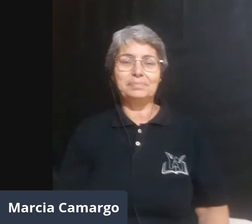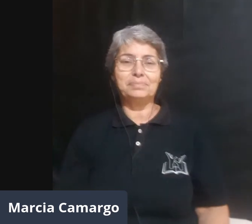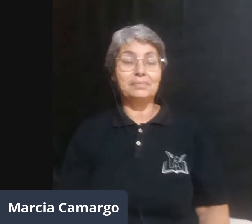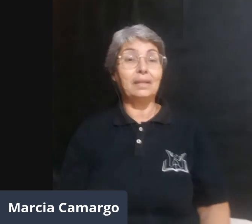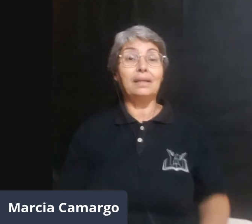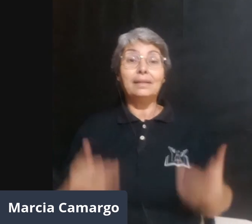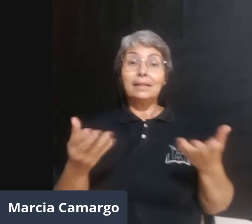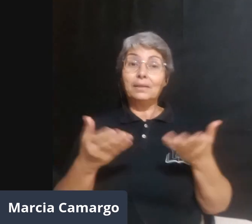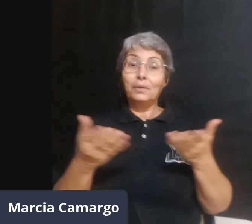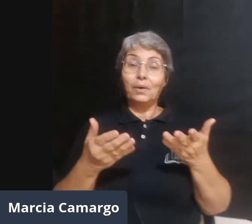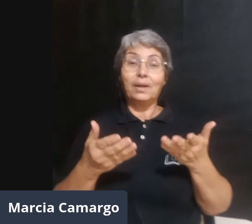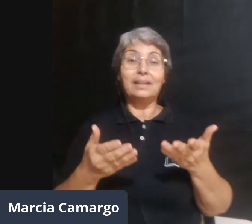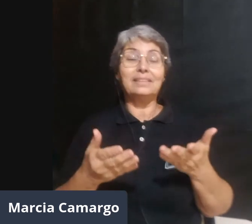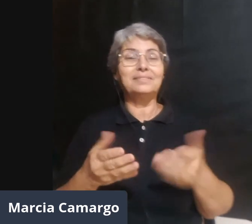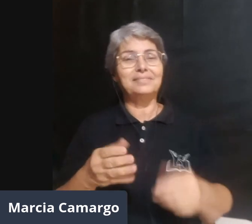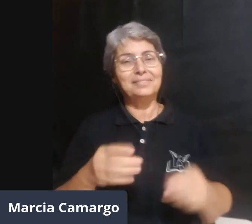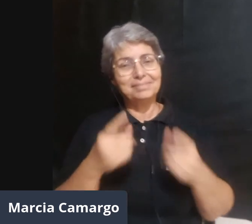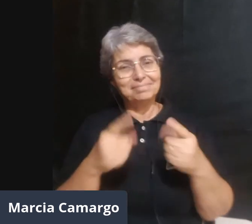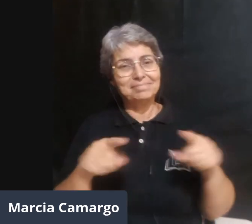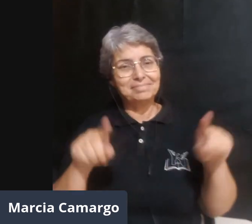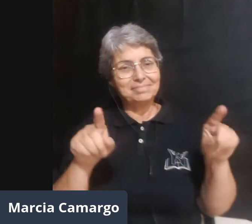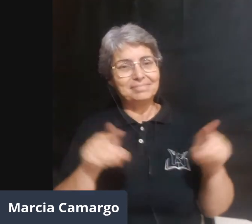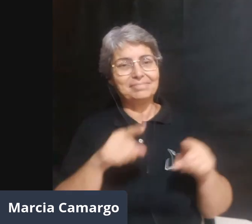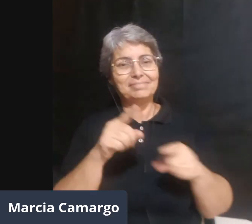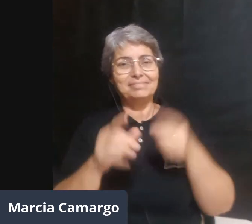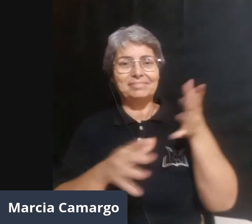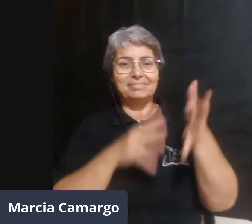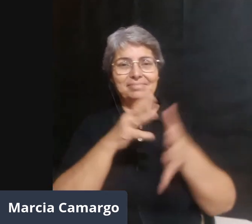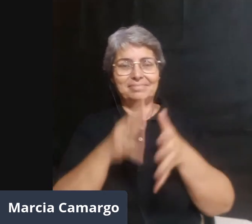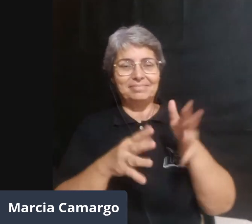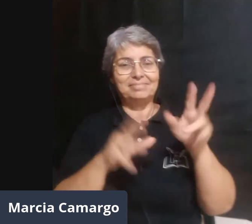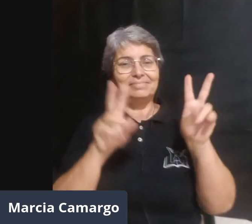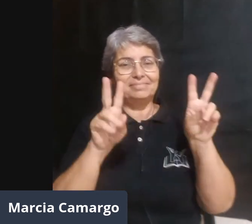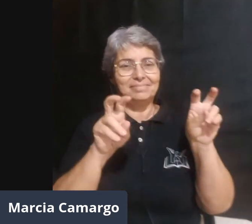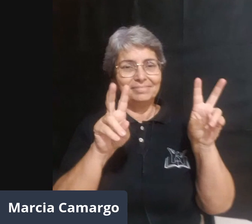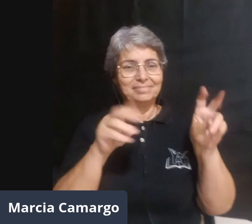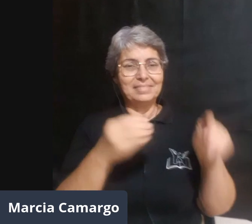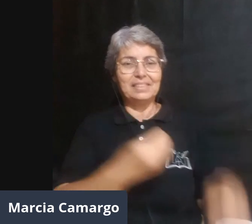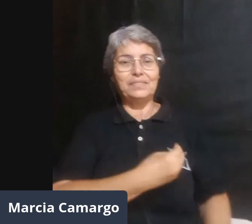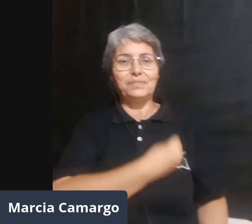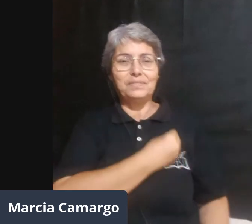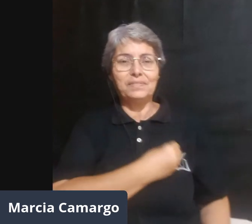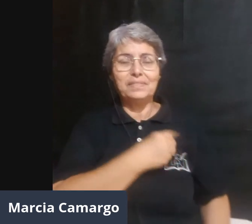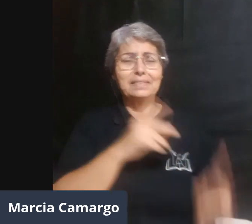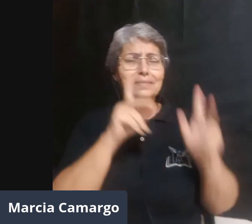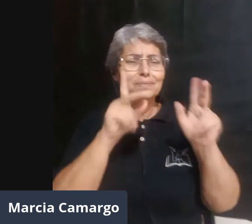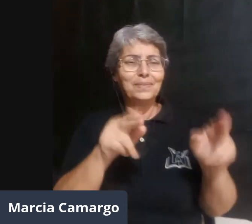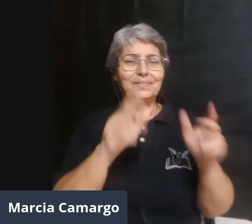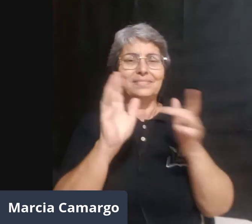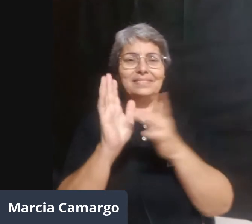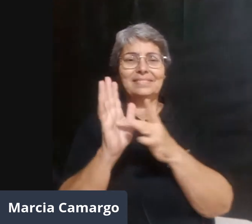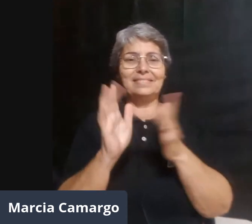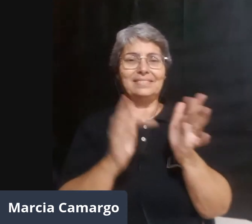ouvir mais uma vez o hino tema deste congresso, Viver a Vida de Jesus.